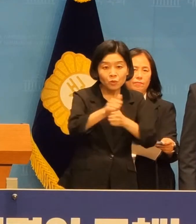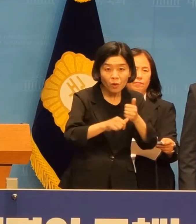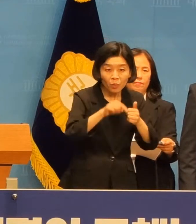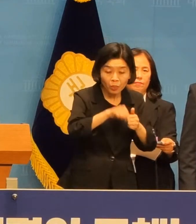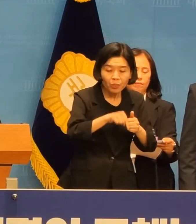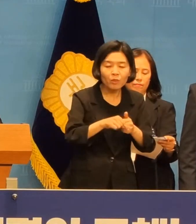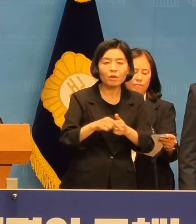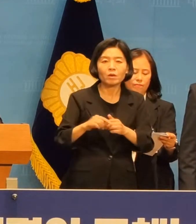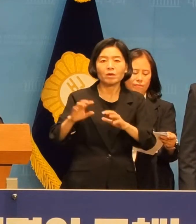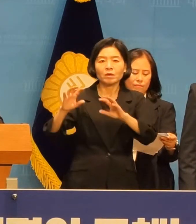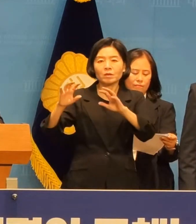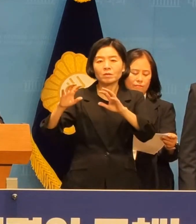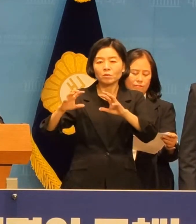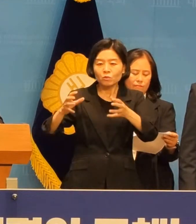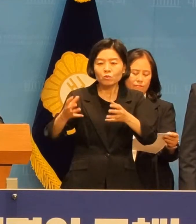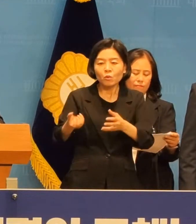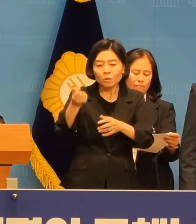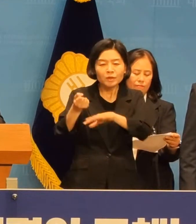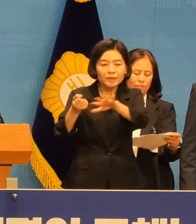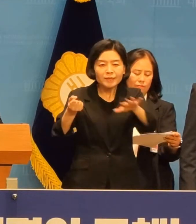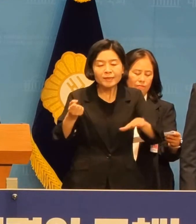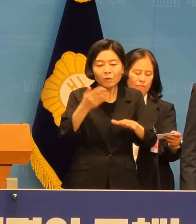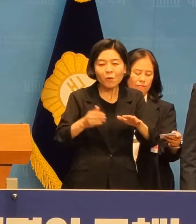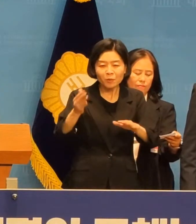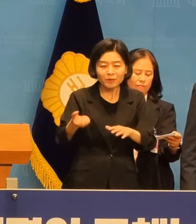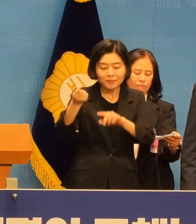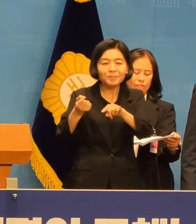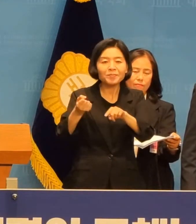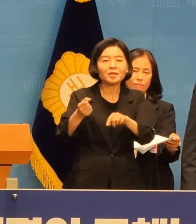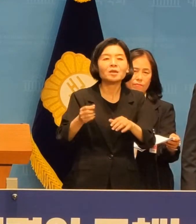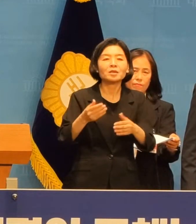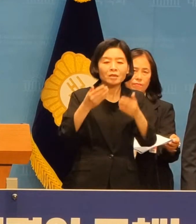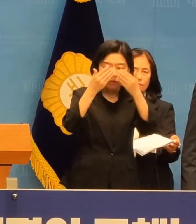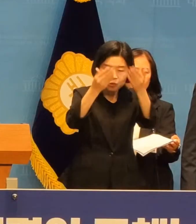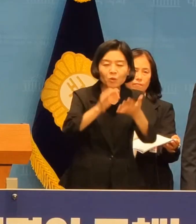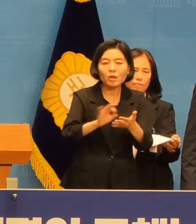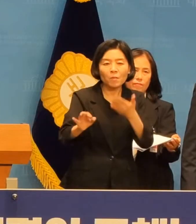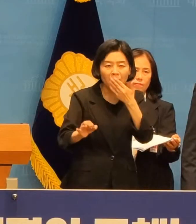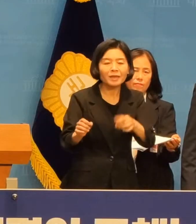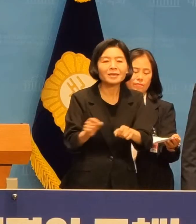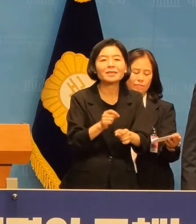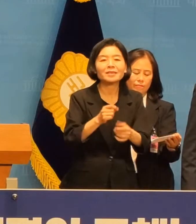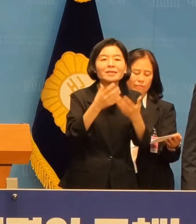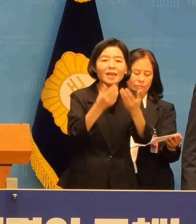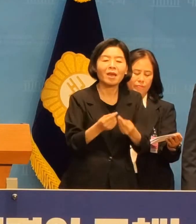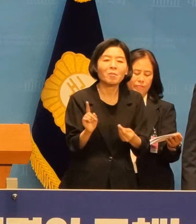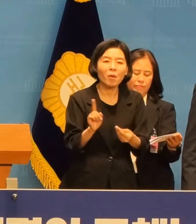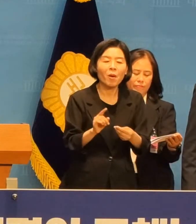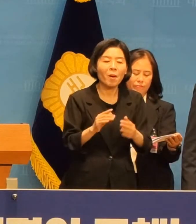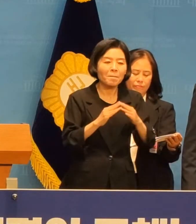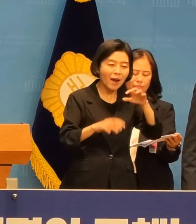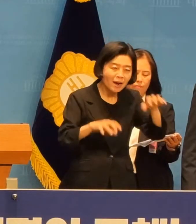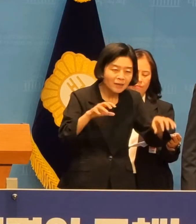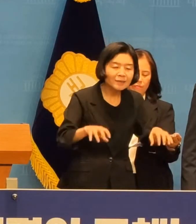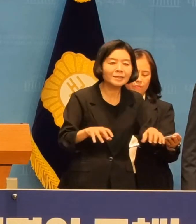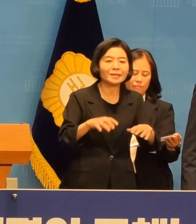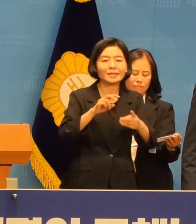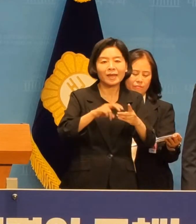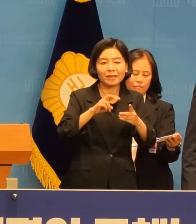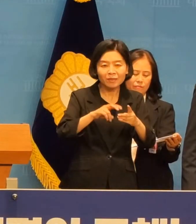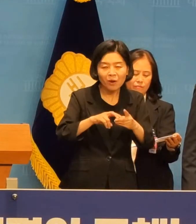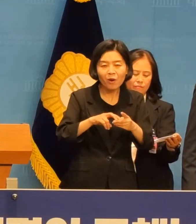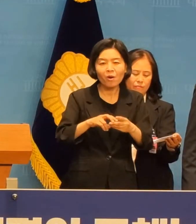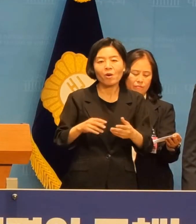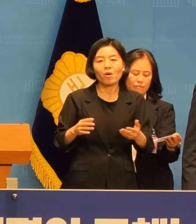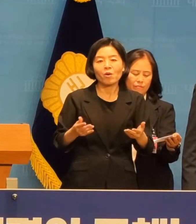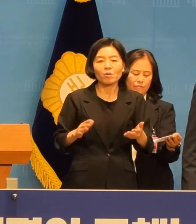있도록 특례를 마련했습니다. 마을회관, 주민센터, 유유공공건물이 주민의 회의